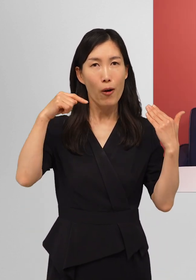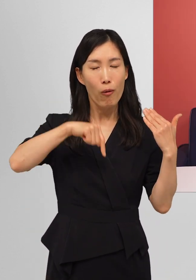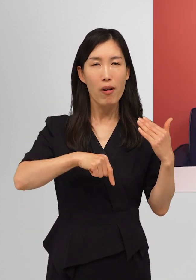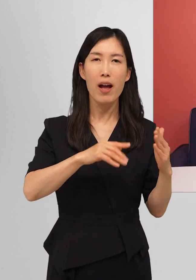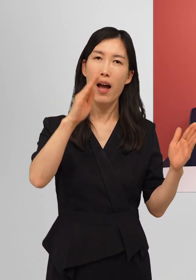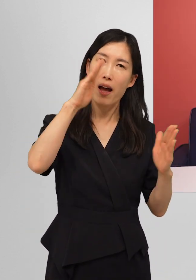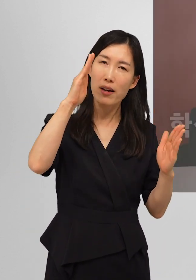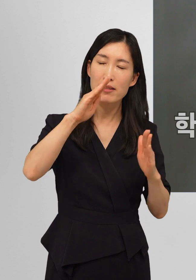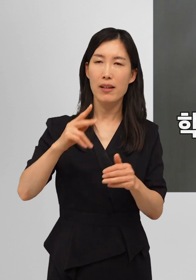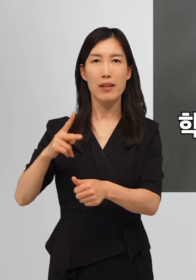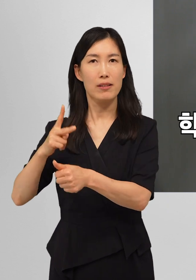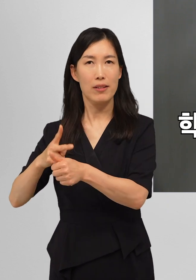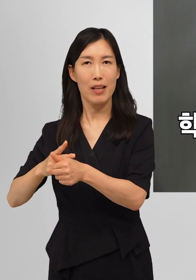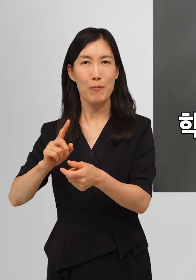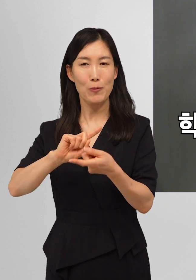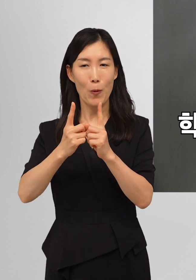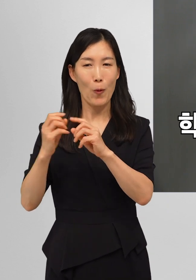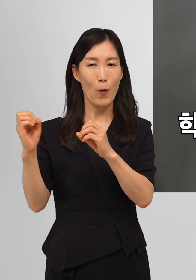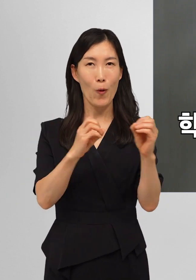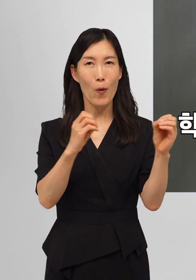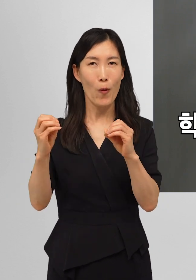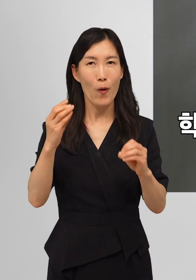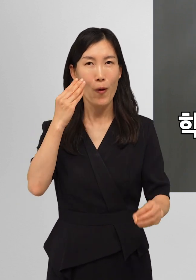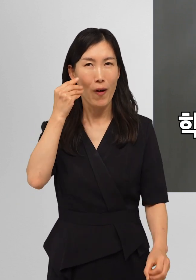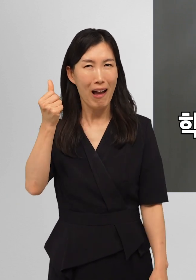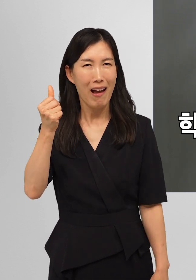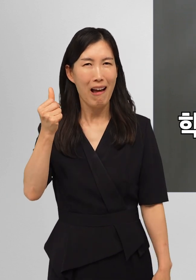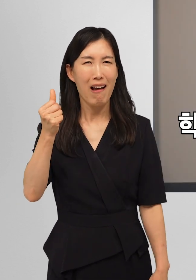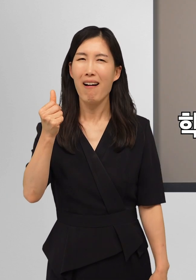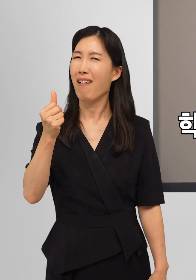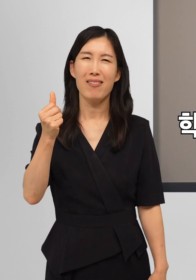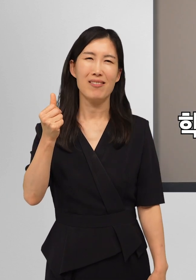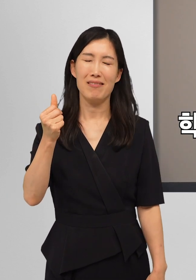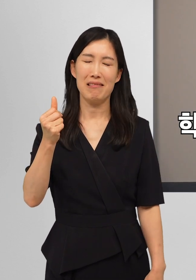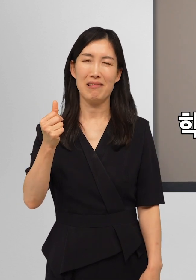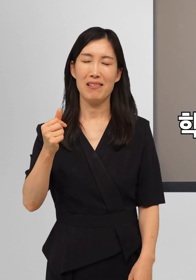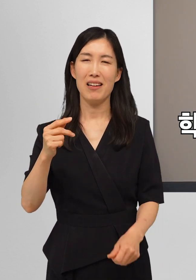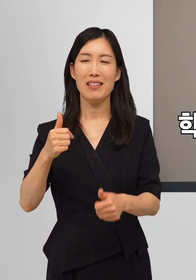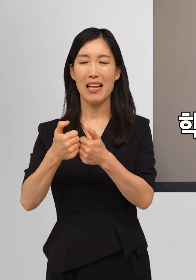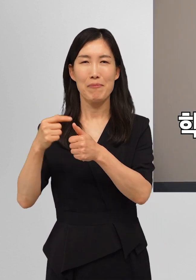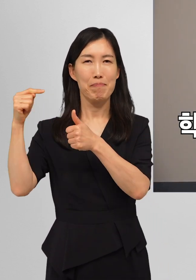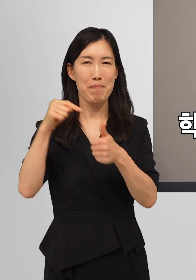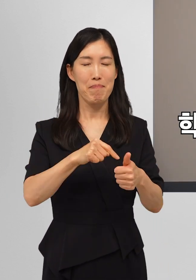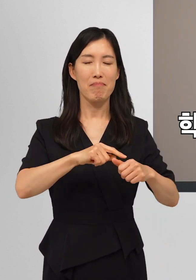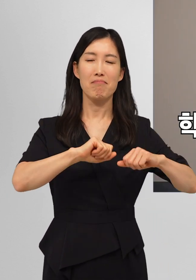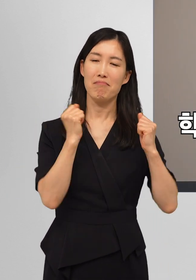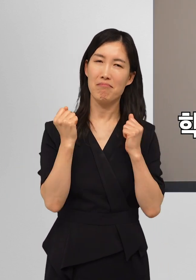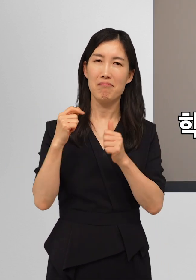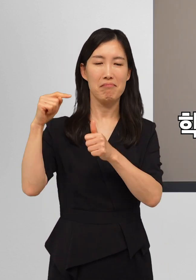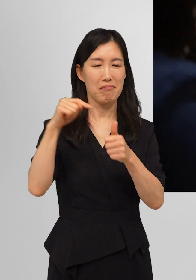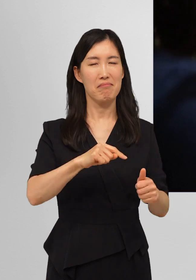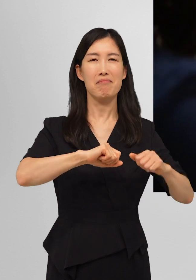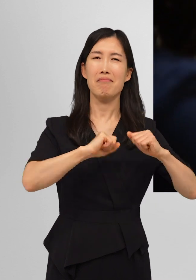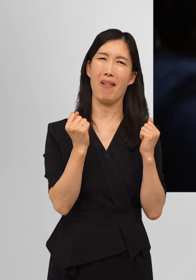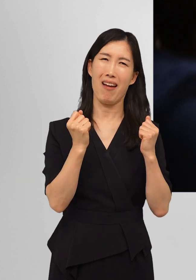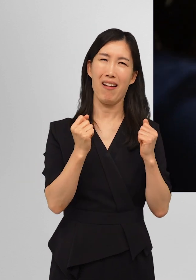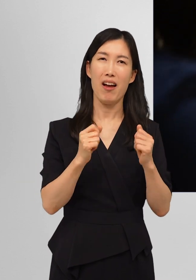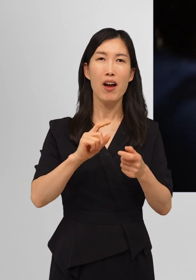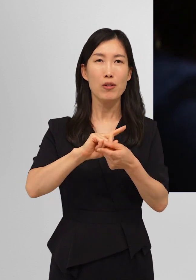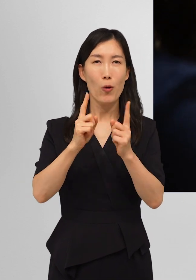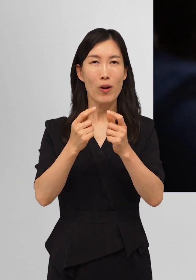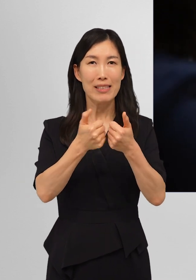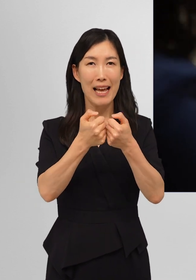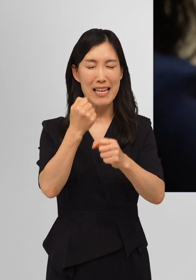학교에서 학생, 또 그리고 선생님 간의 소통이 생각보다 굉장히 소극적이고 방어적으로 일어나고 있습니다. 서로가 최소한의